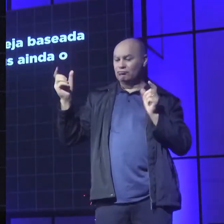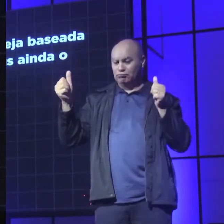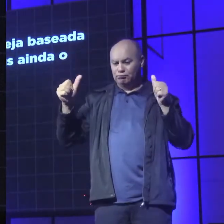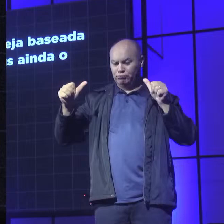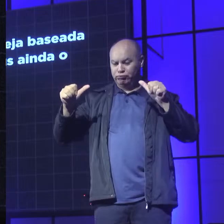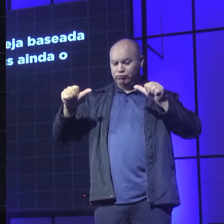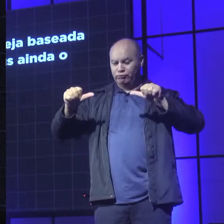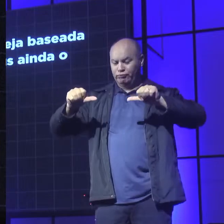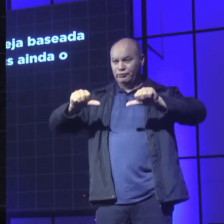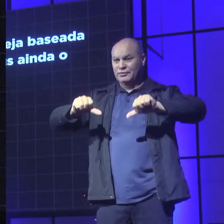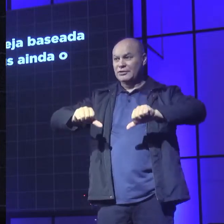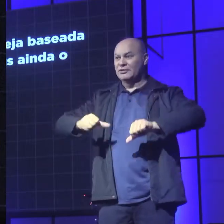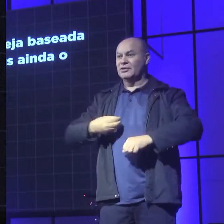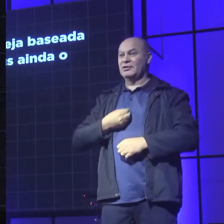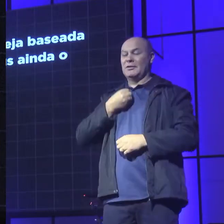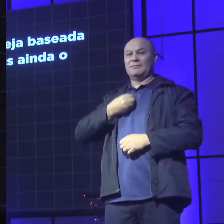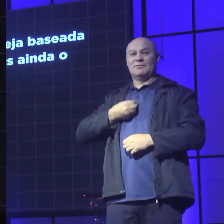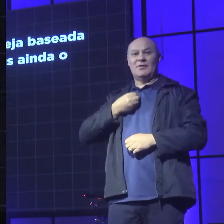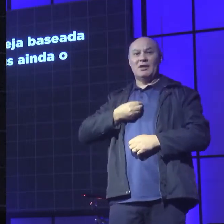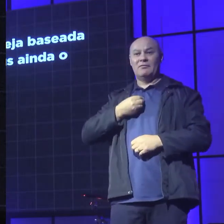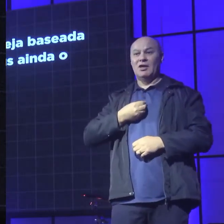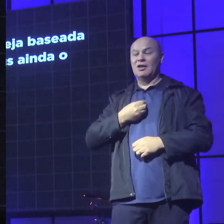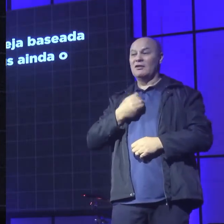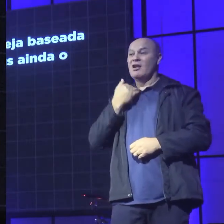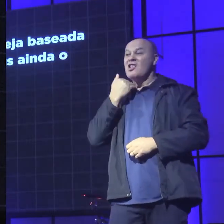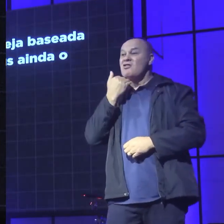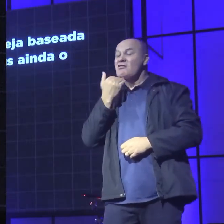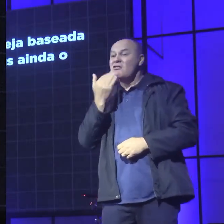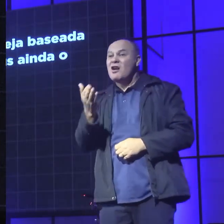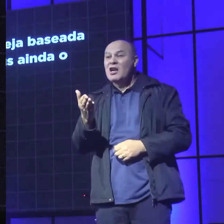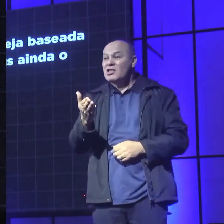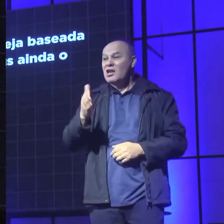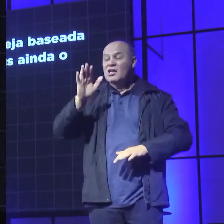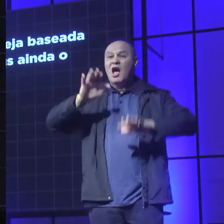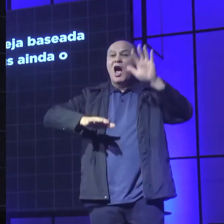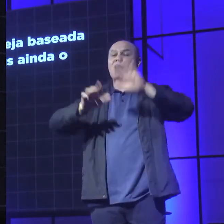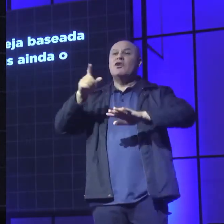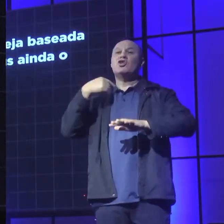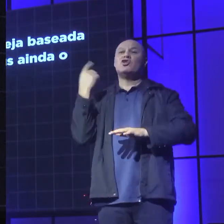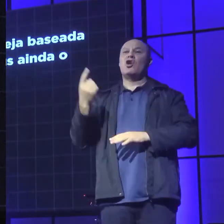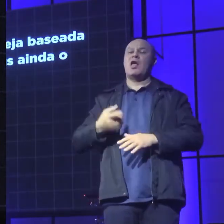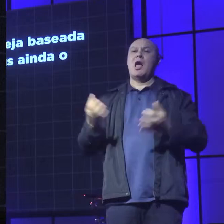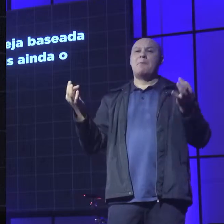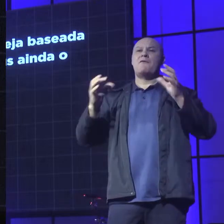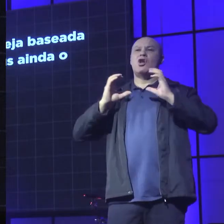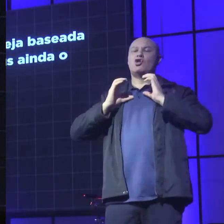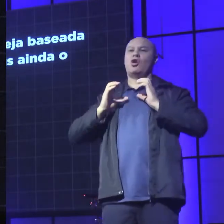ser bons moços, bons comportamentos.